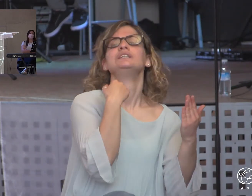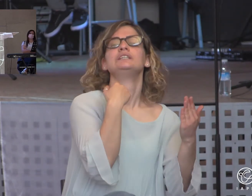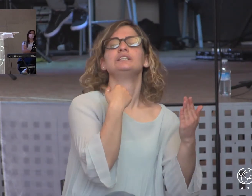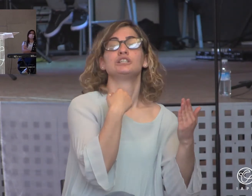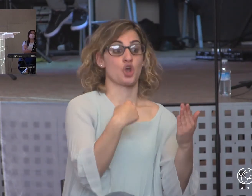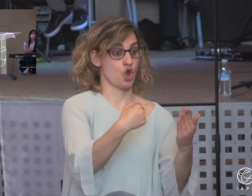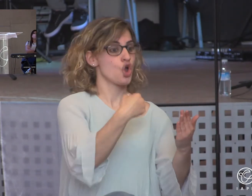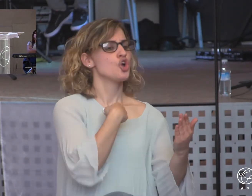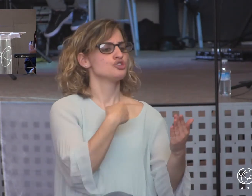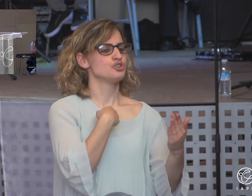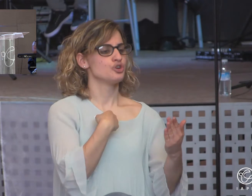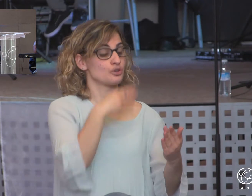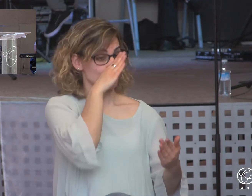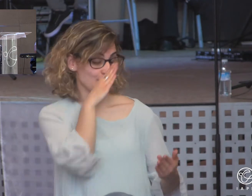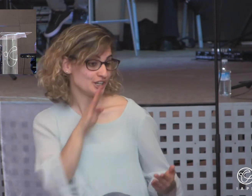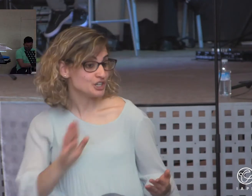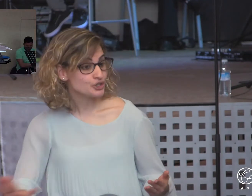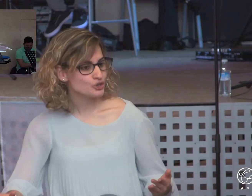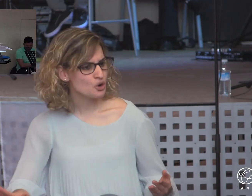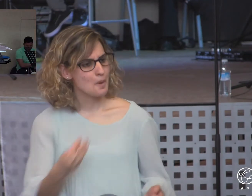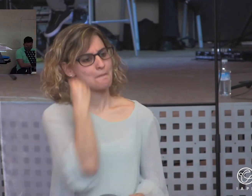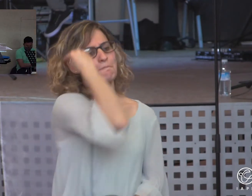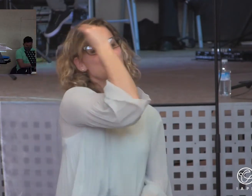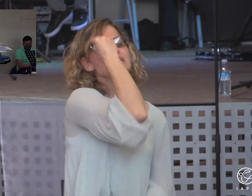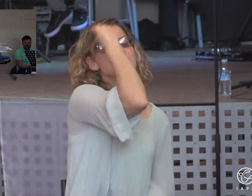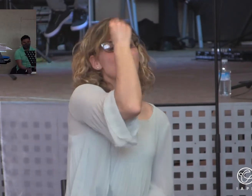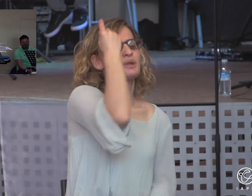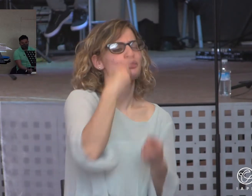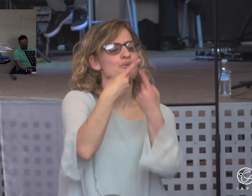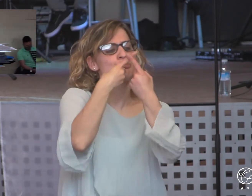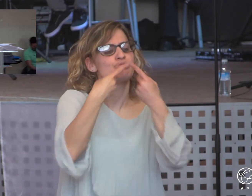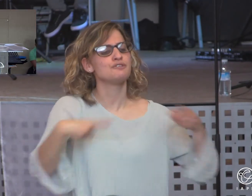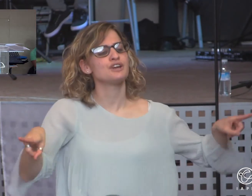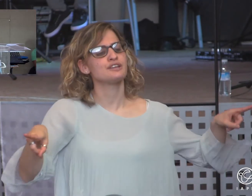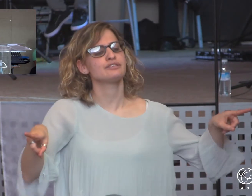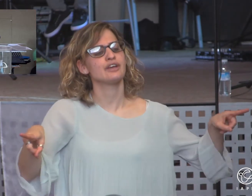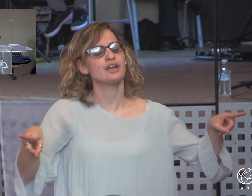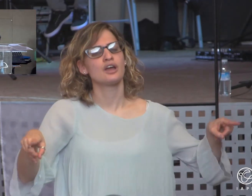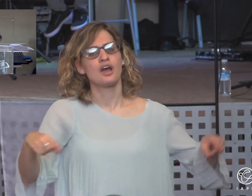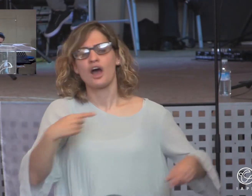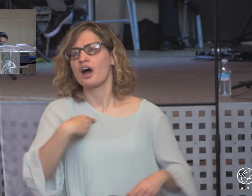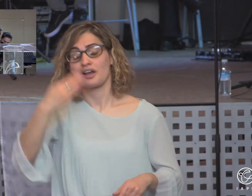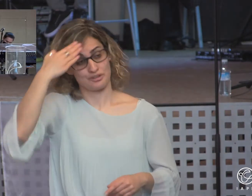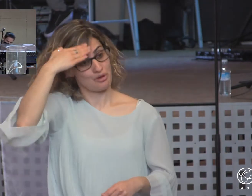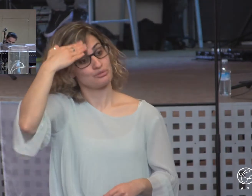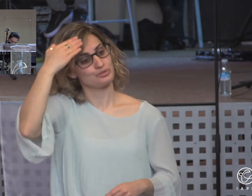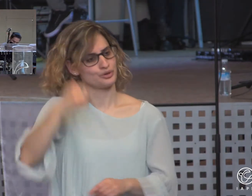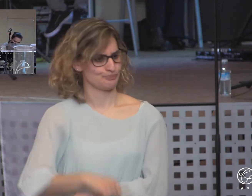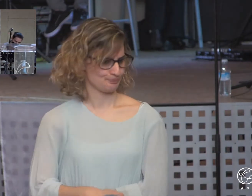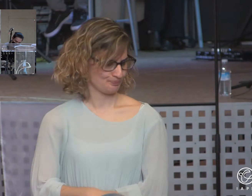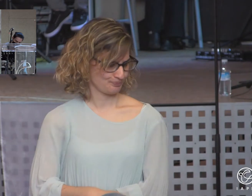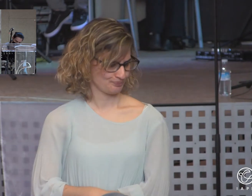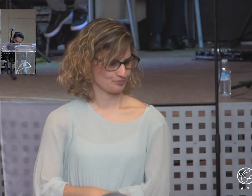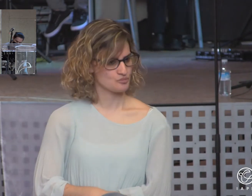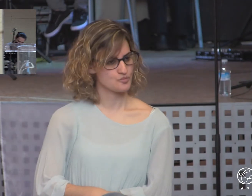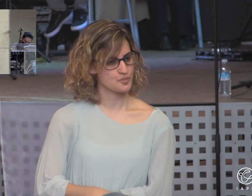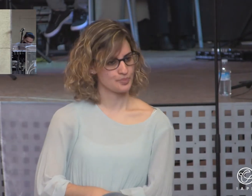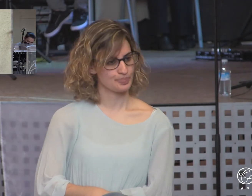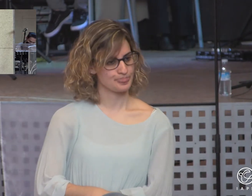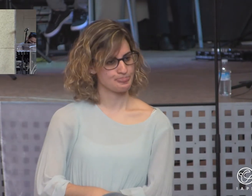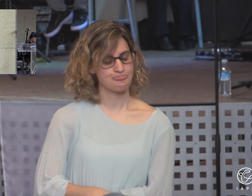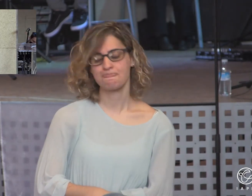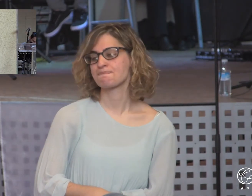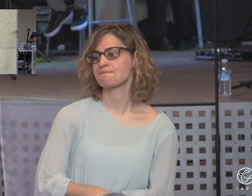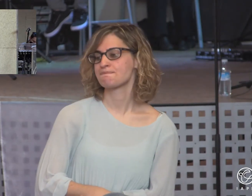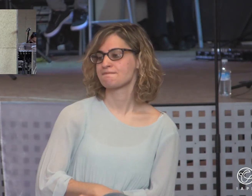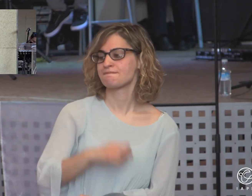hombre, empecé a pensar como una mujer, como un hombre. No es malo ser niño. Si tú quieres ser